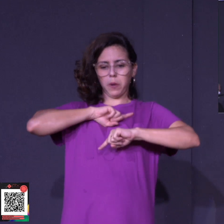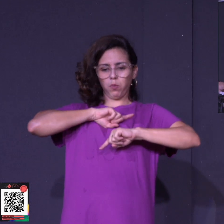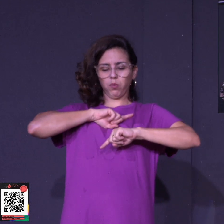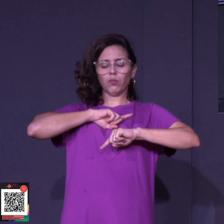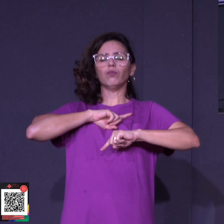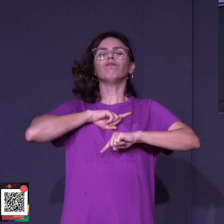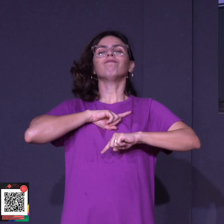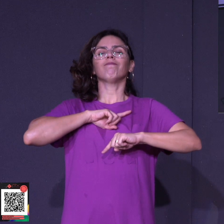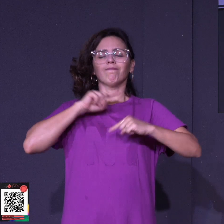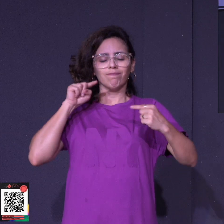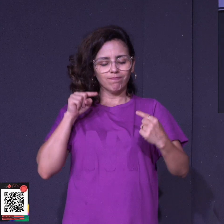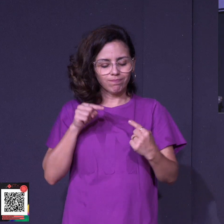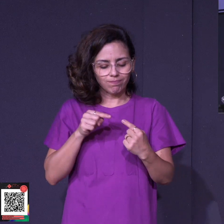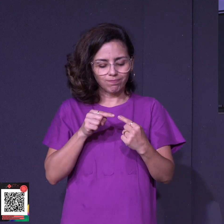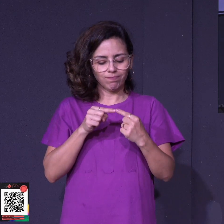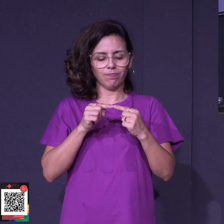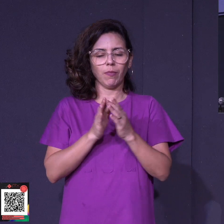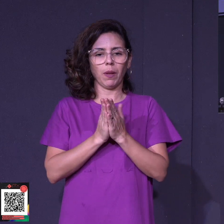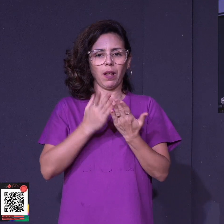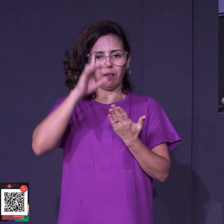isso? Na igreja não, crente.